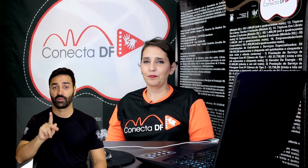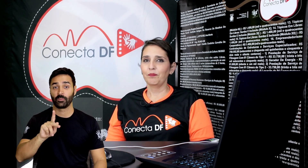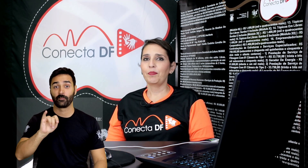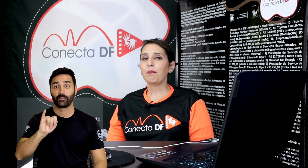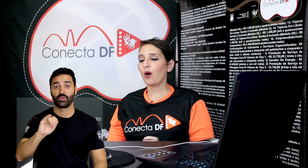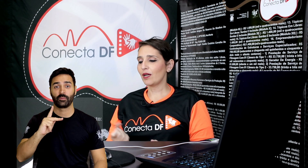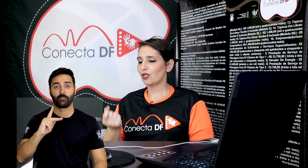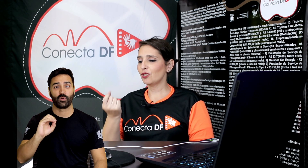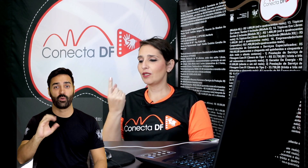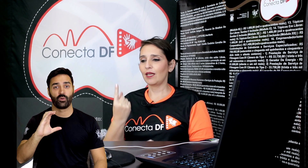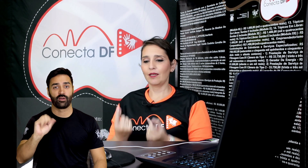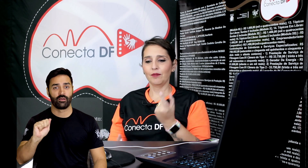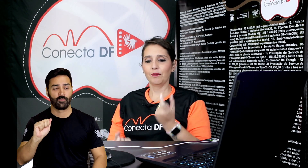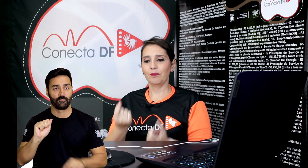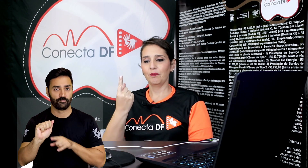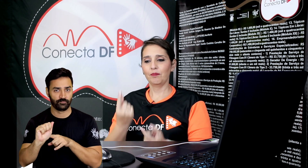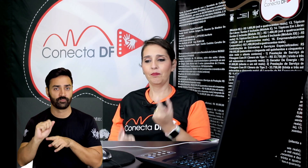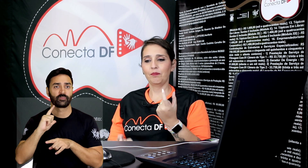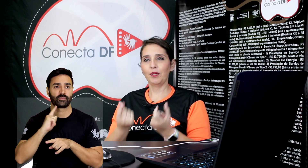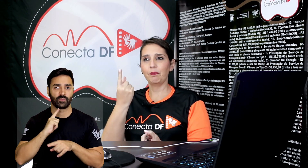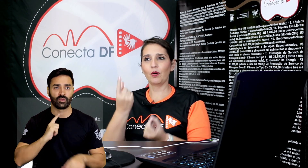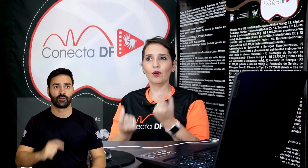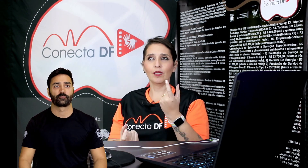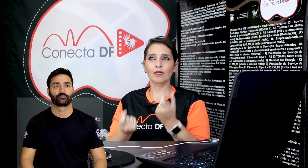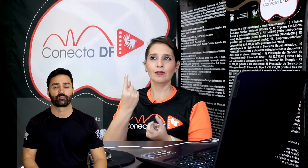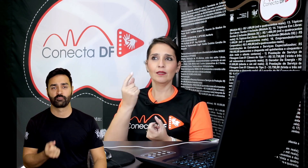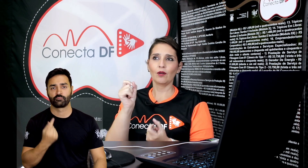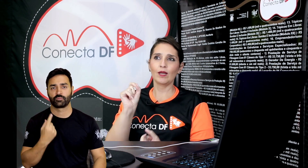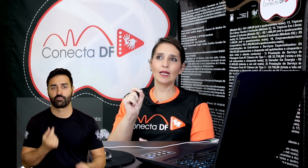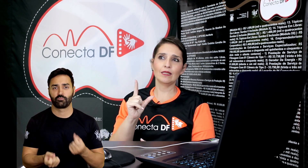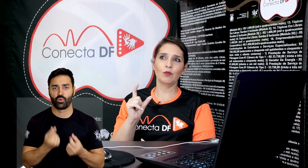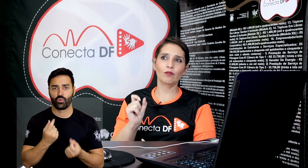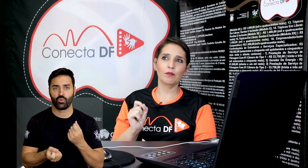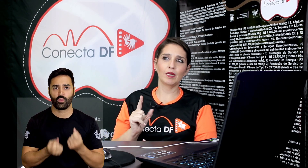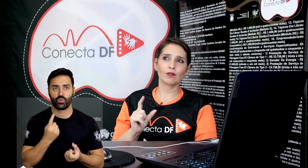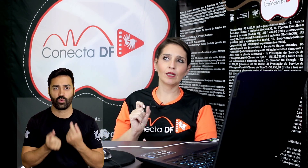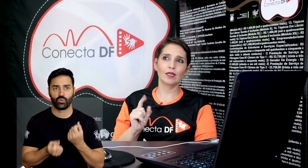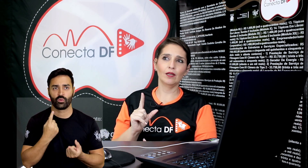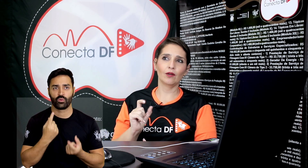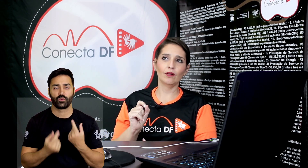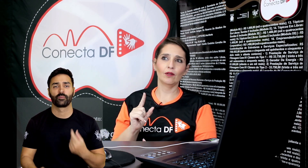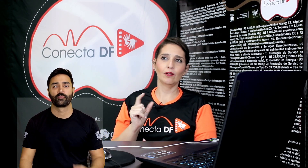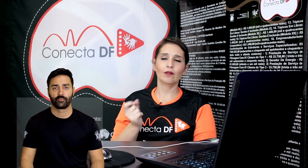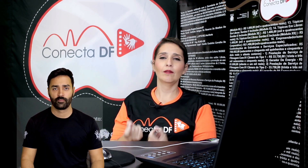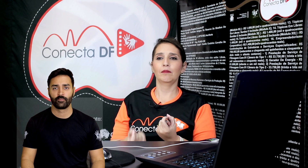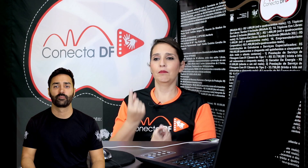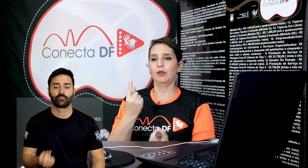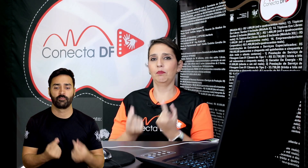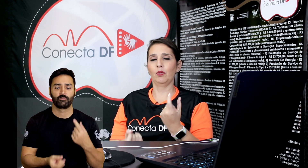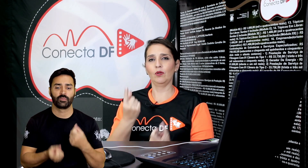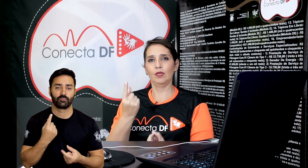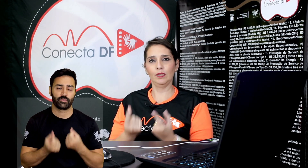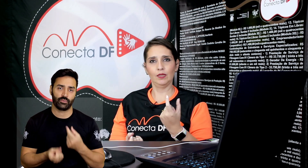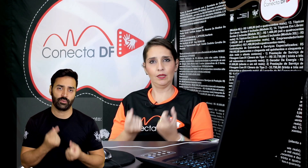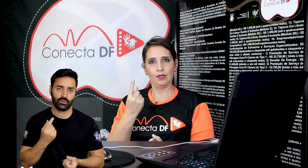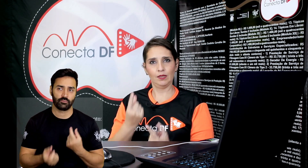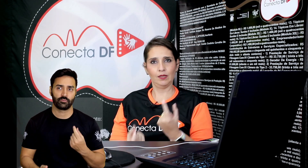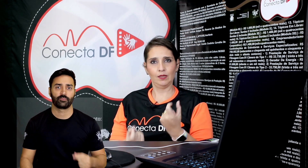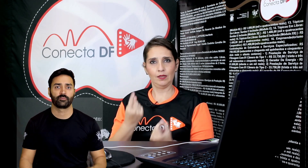Pipoca. Pipoca a gente tem pipoca. Então, é esse movimento aqui, ó,